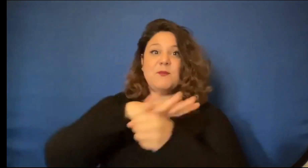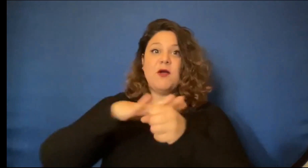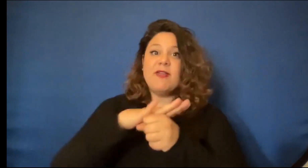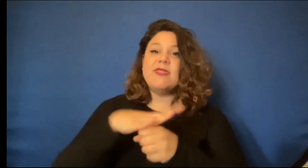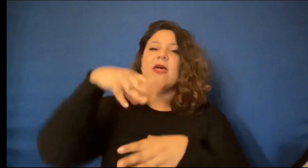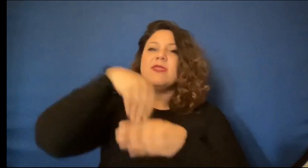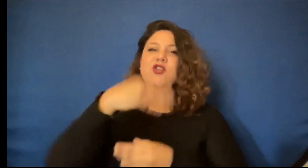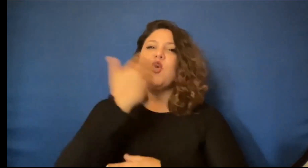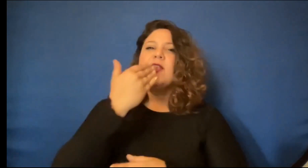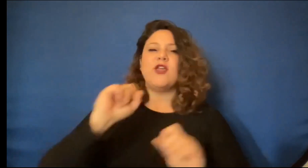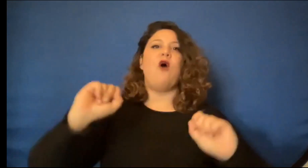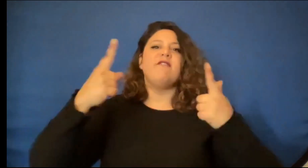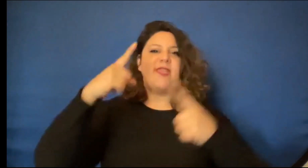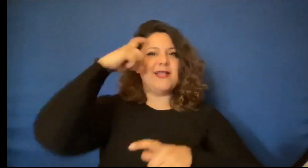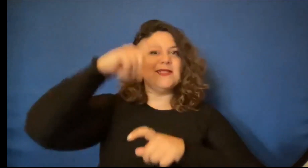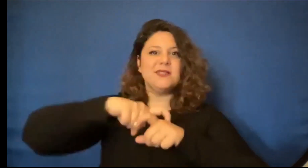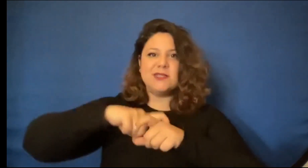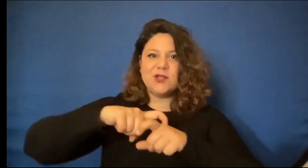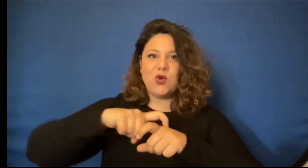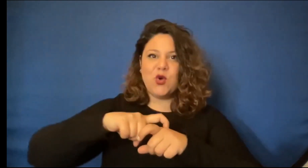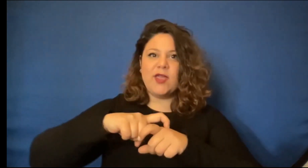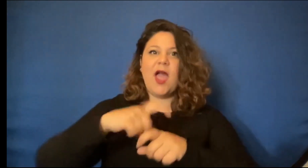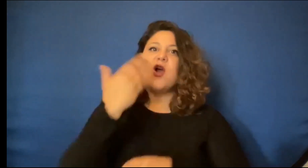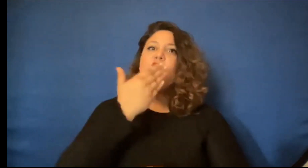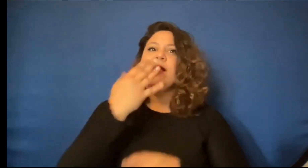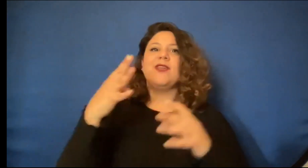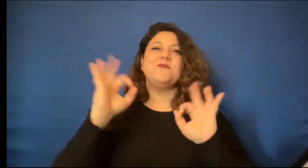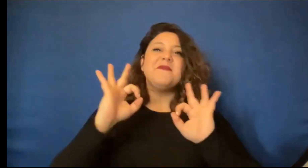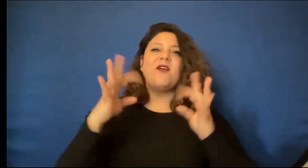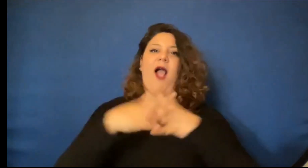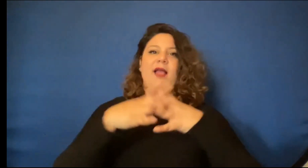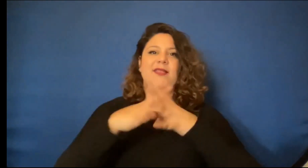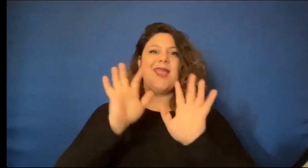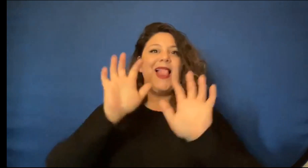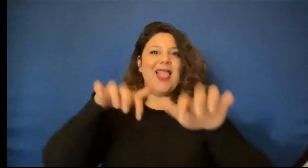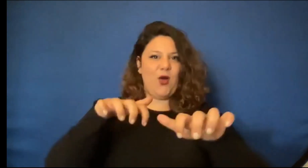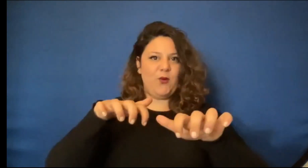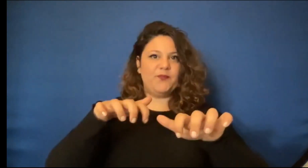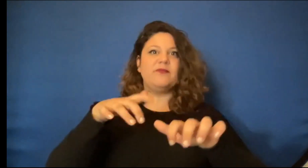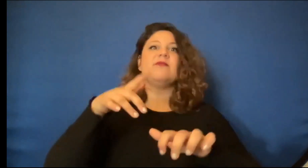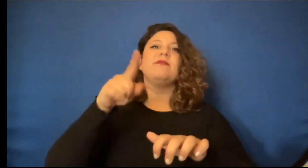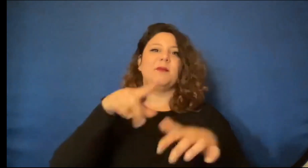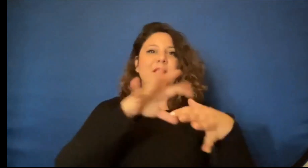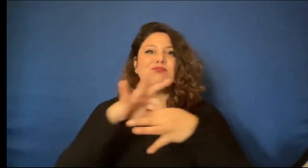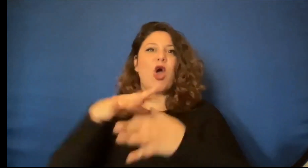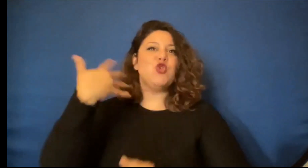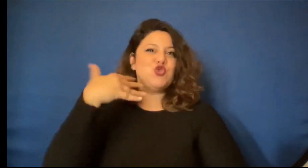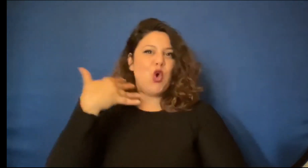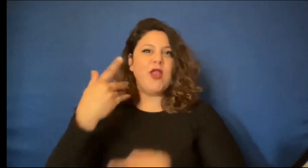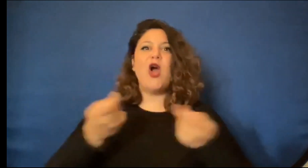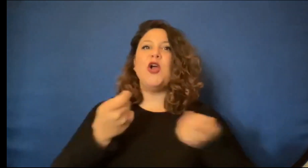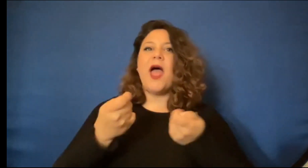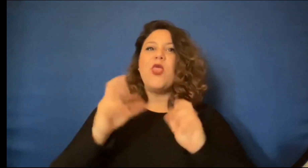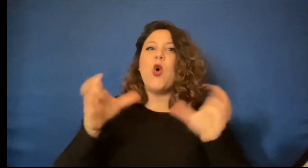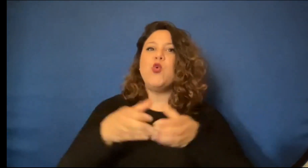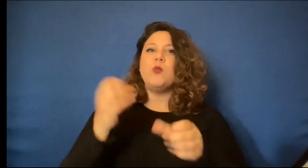de Psicología del Colegio de Castilla y León, presidente provincial por Soria, coordinador del Grupo de Trabajo de Acoso